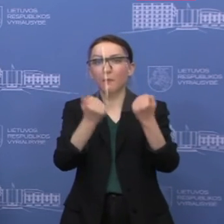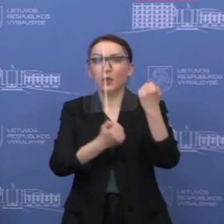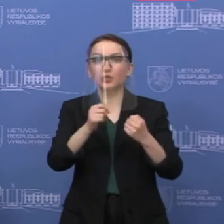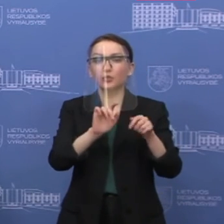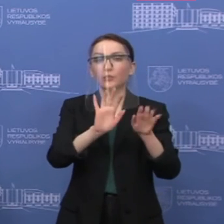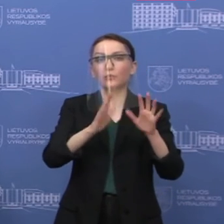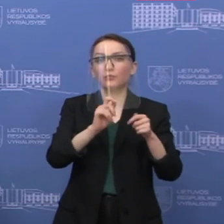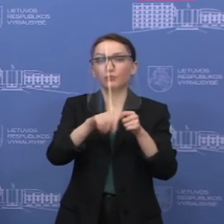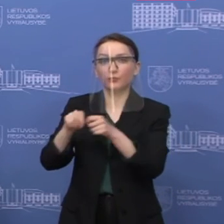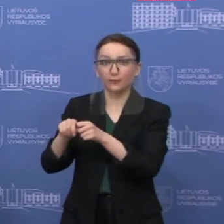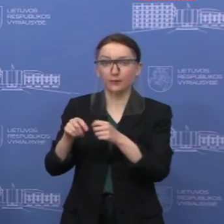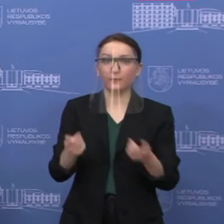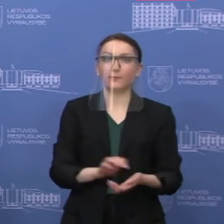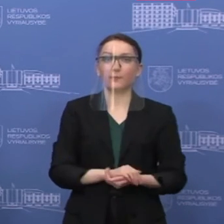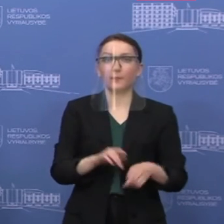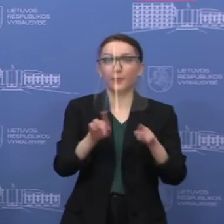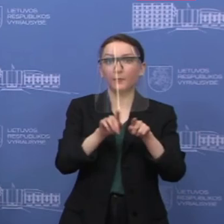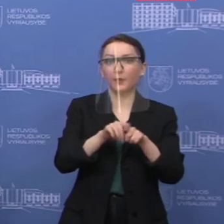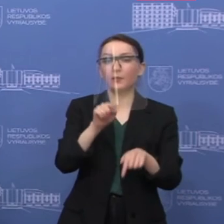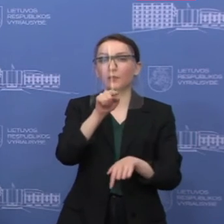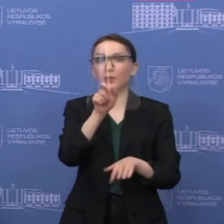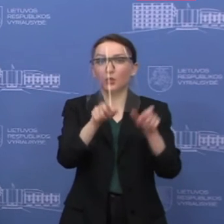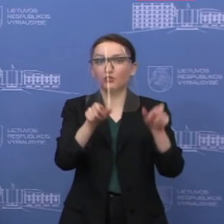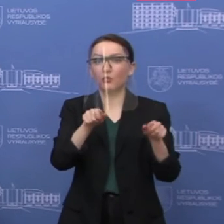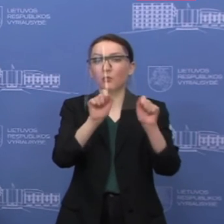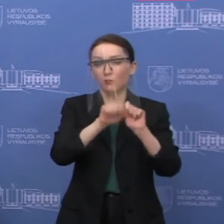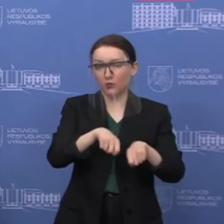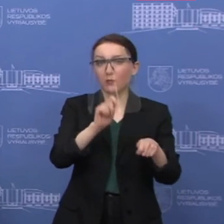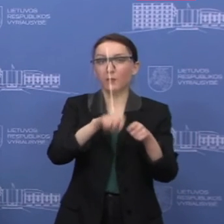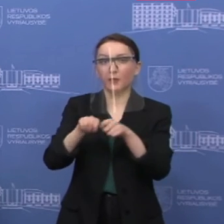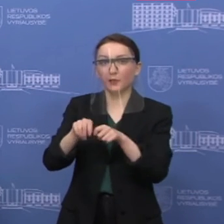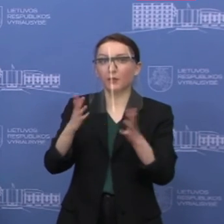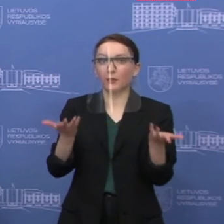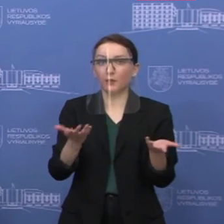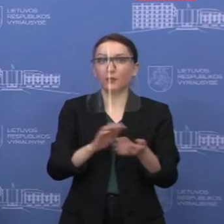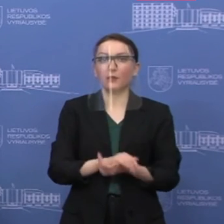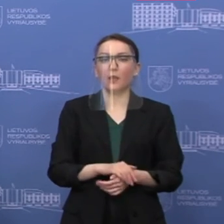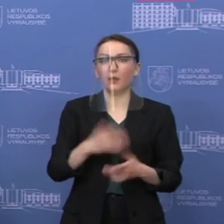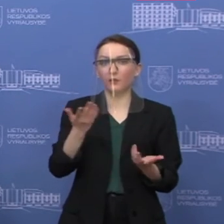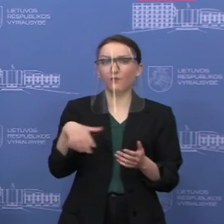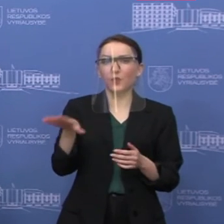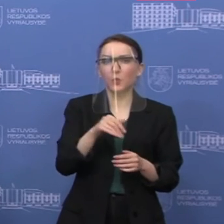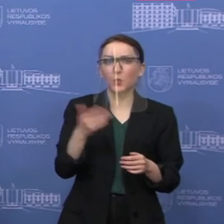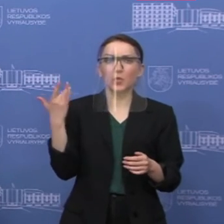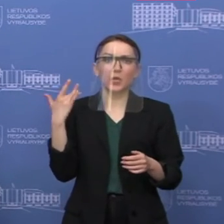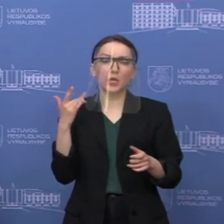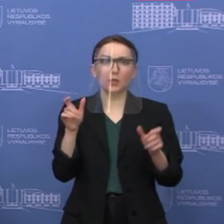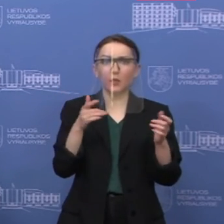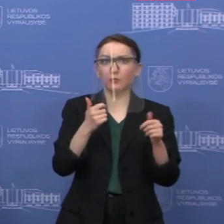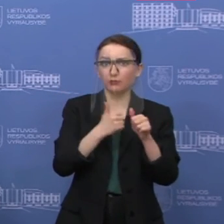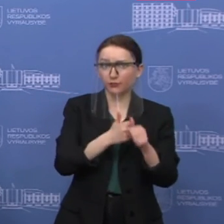priemonės ir taip pat tikrinti transporto priemonėse esančius asmenis, ar jie atitinka visus